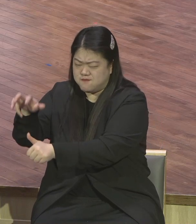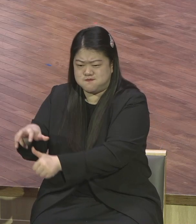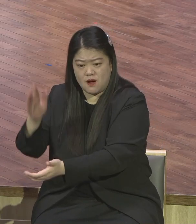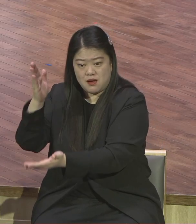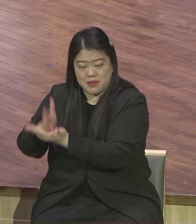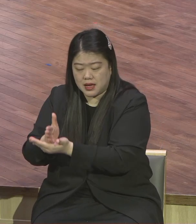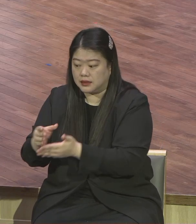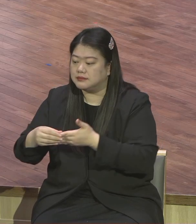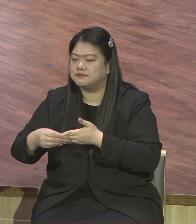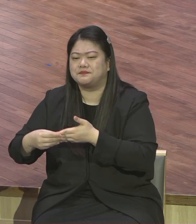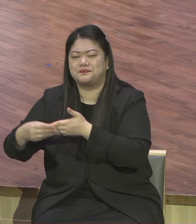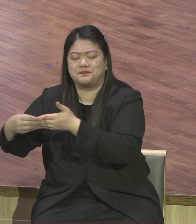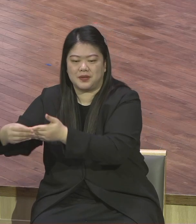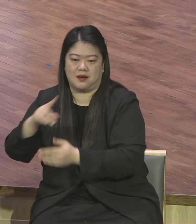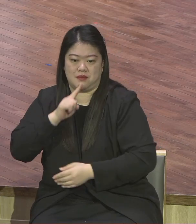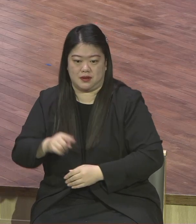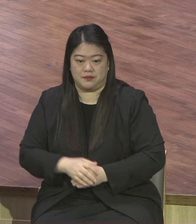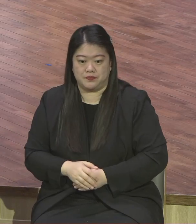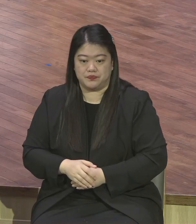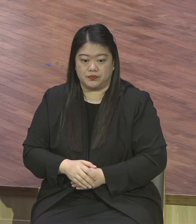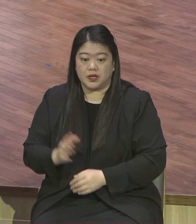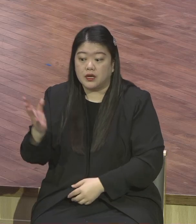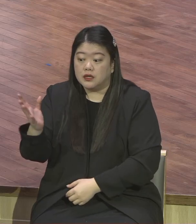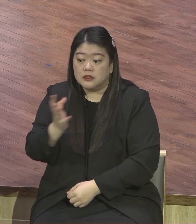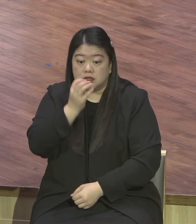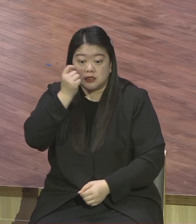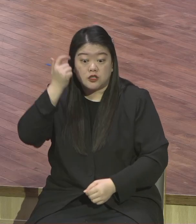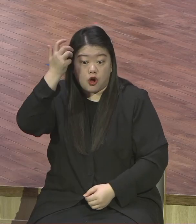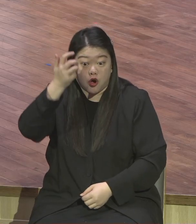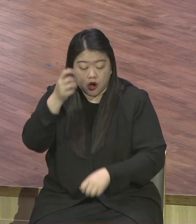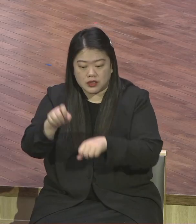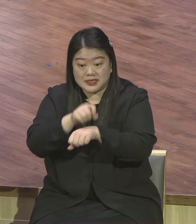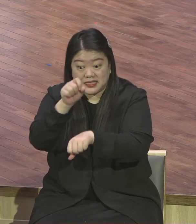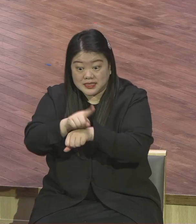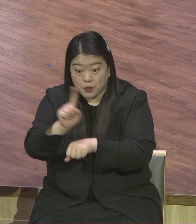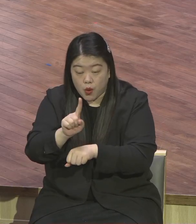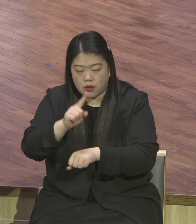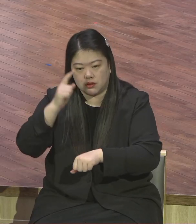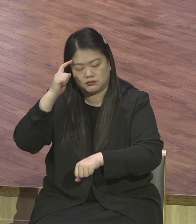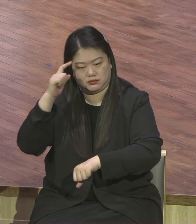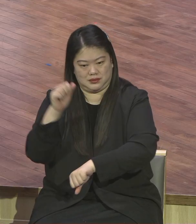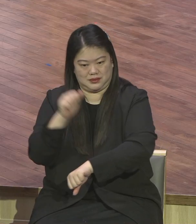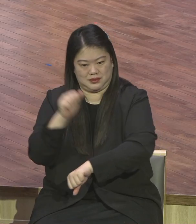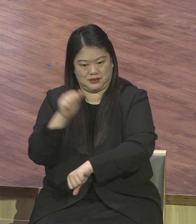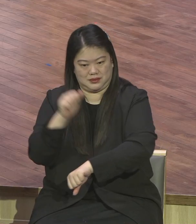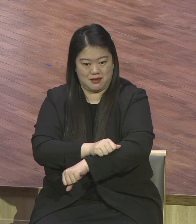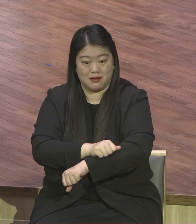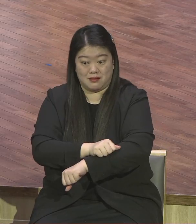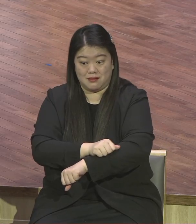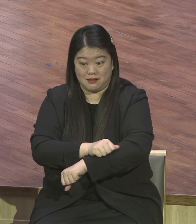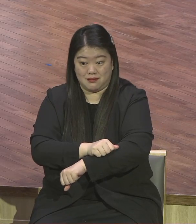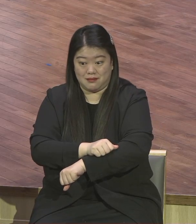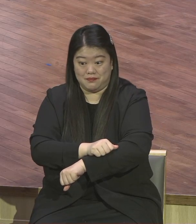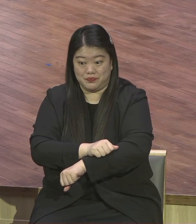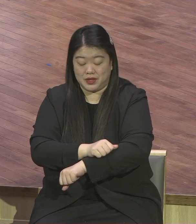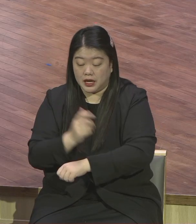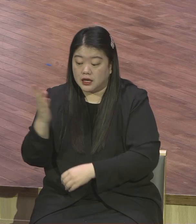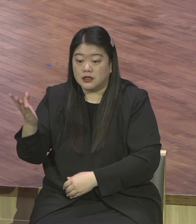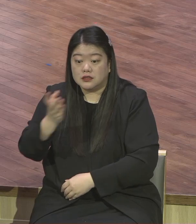성령은 뭐요? 성령은 지혜의 영입니다. 지혜. 우리가 성령을 따라